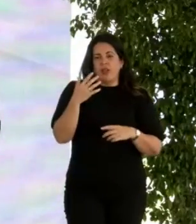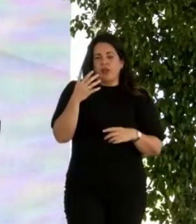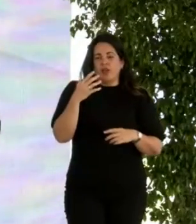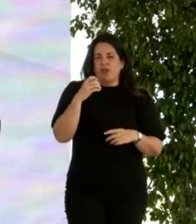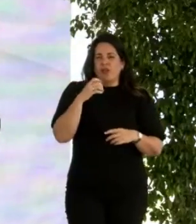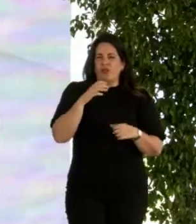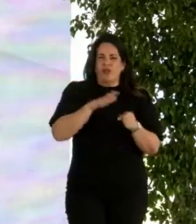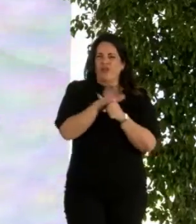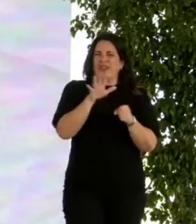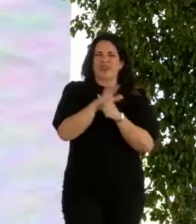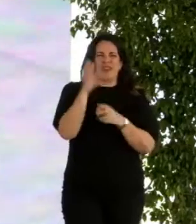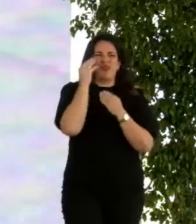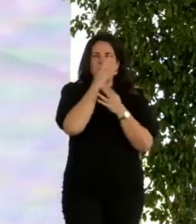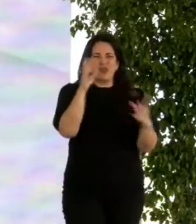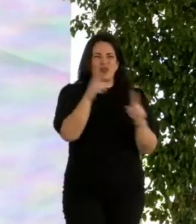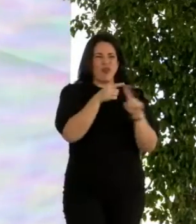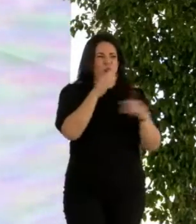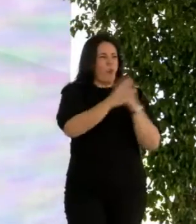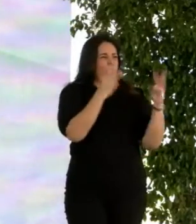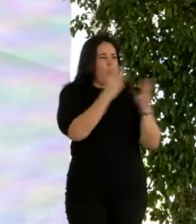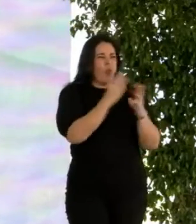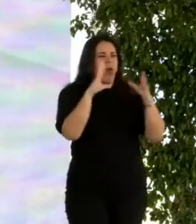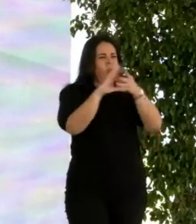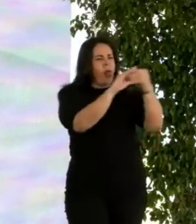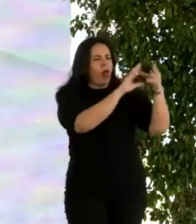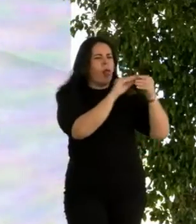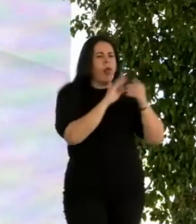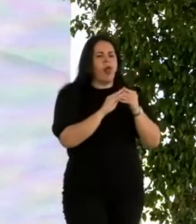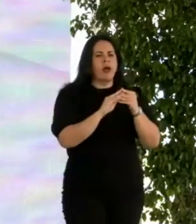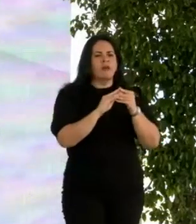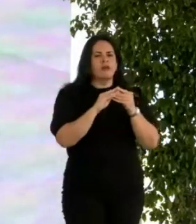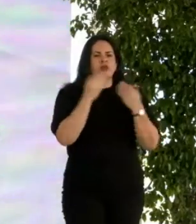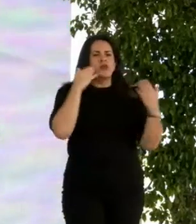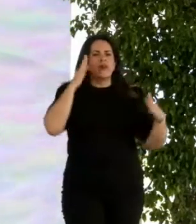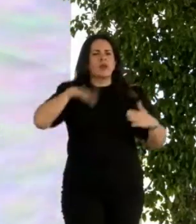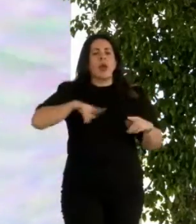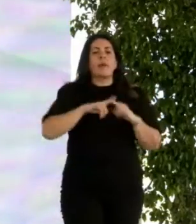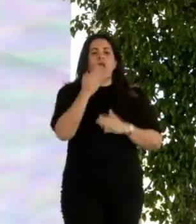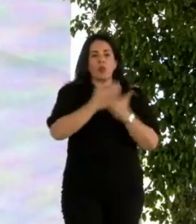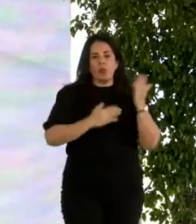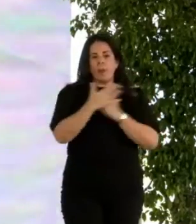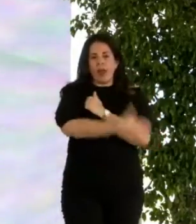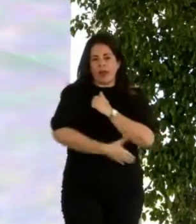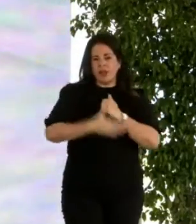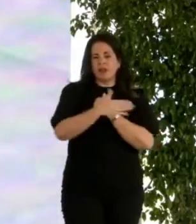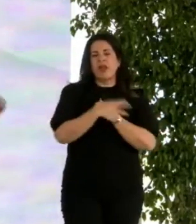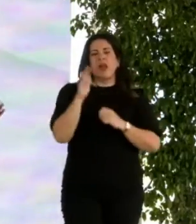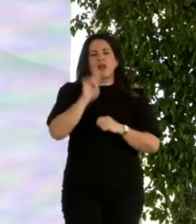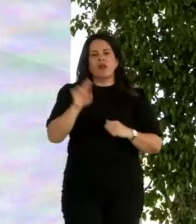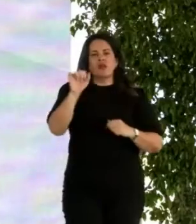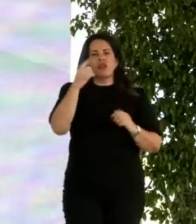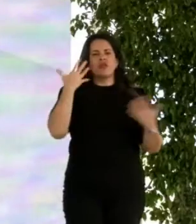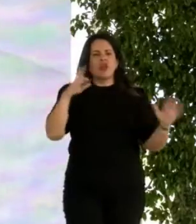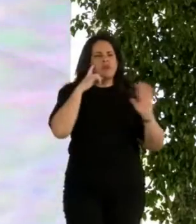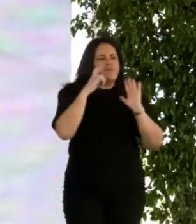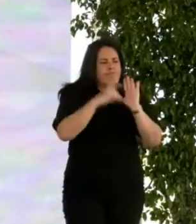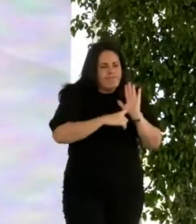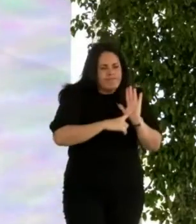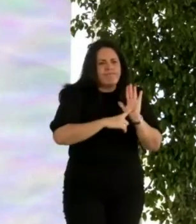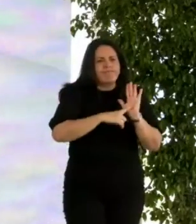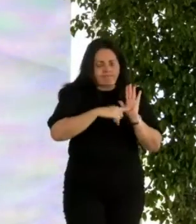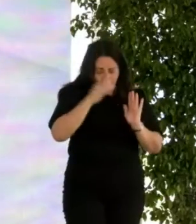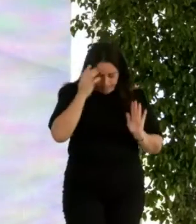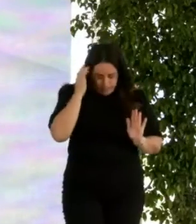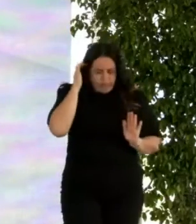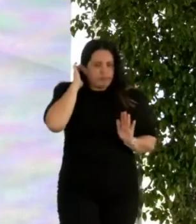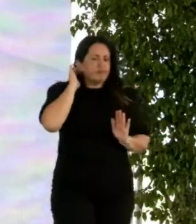al respecto a nivel mundial, pero ya hay unos países que Estados Unidos ha identificado y